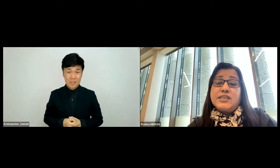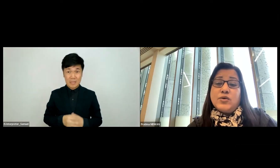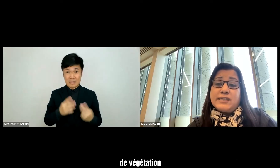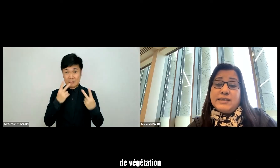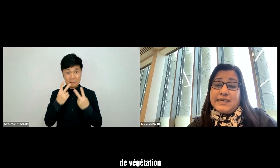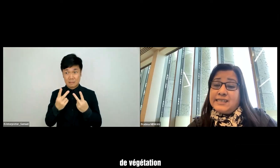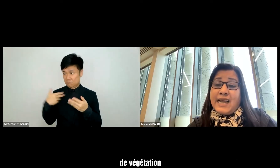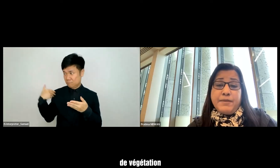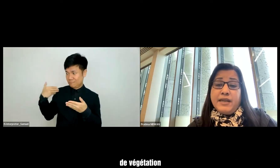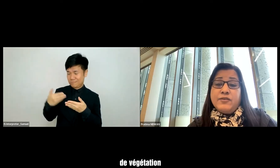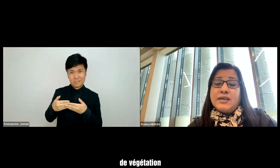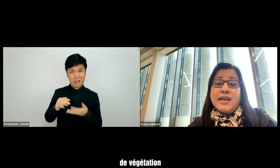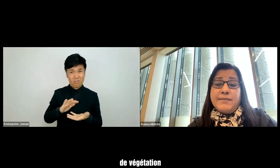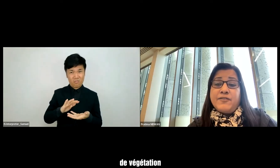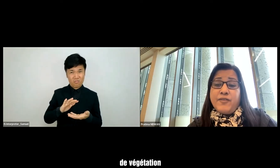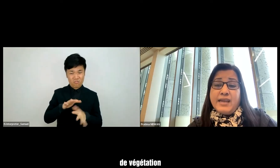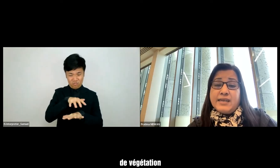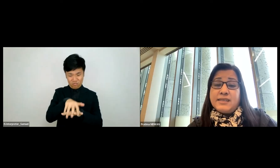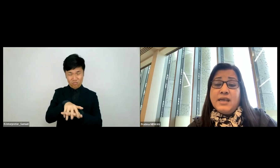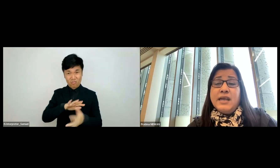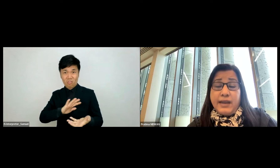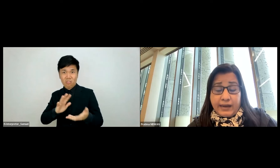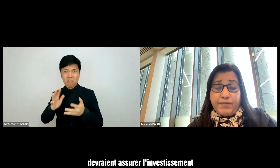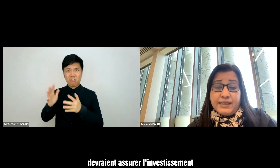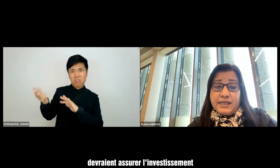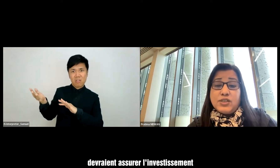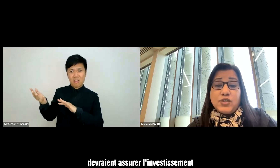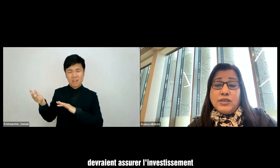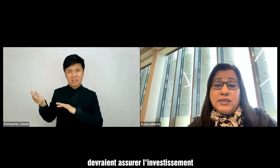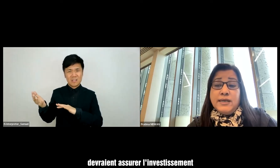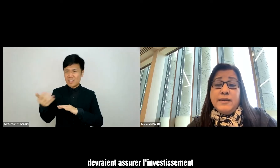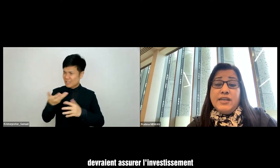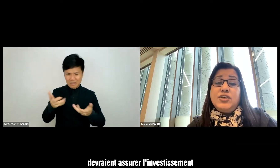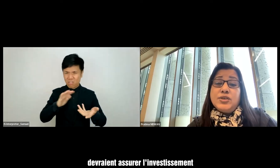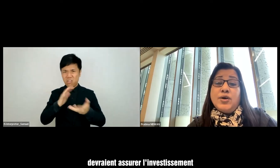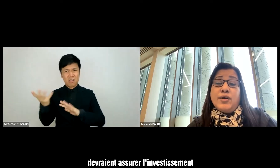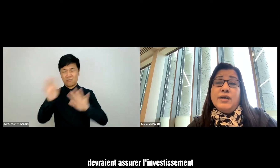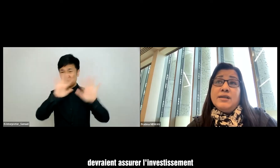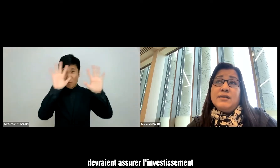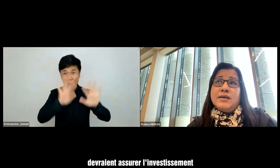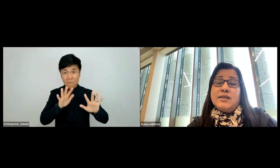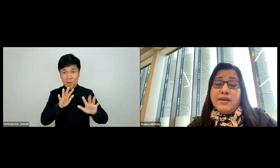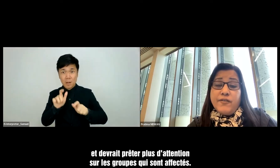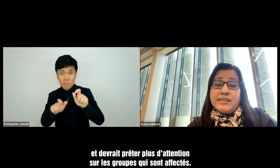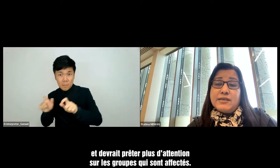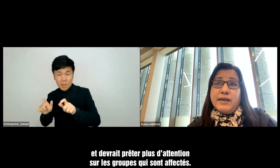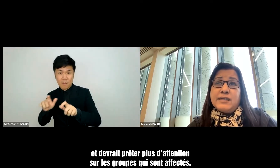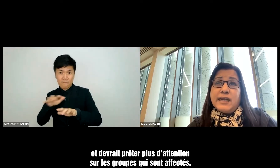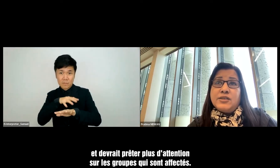que le discours sur la perte de végétation et la